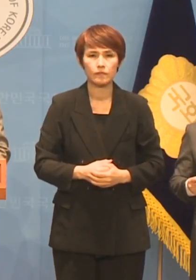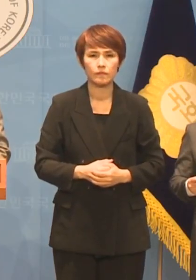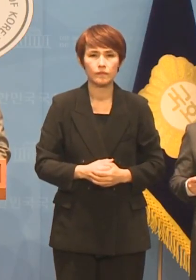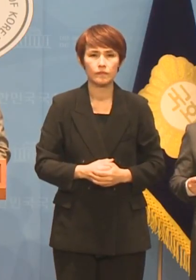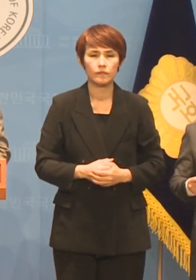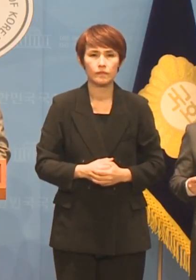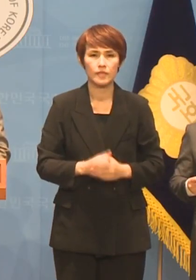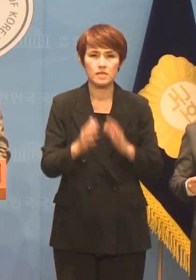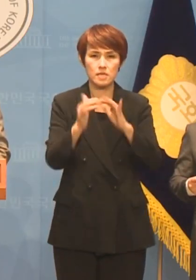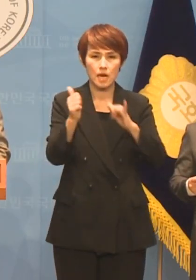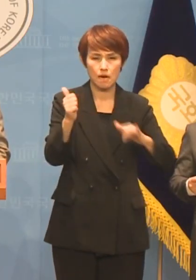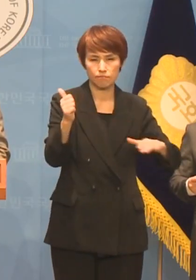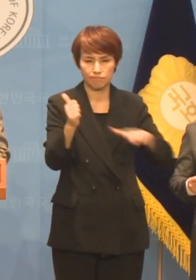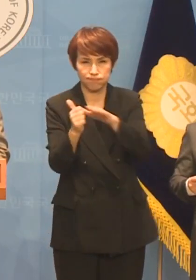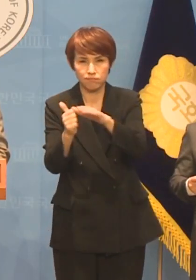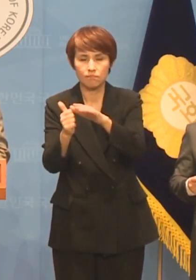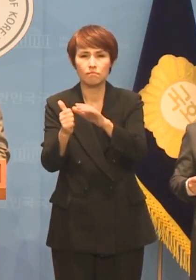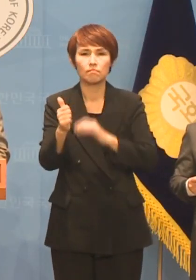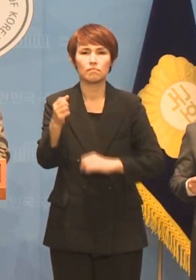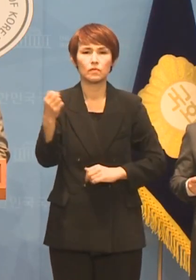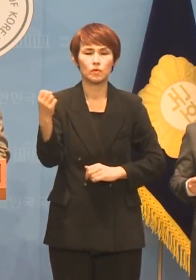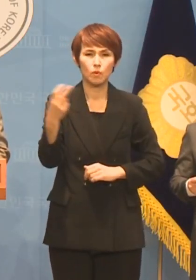조직적인 인신공격과 허위 조작